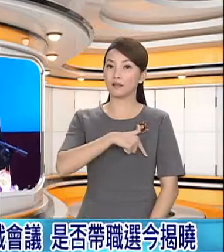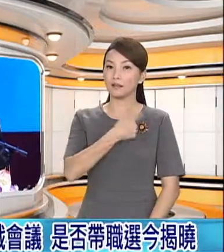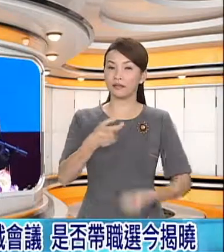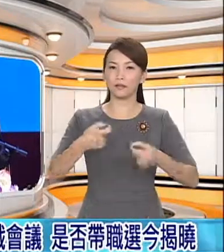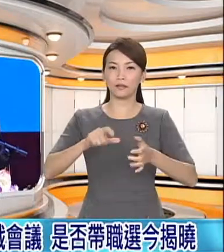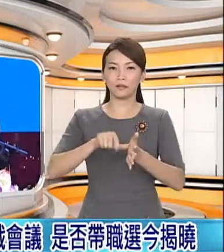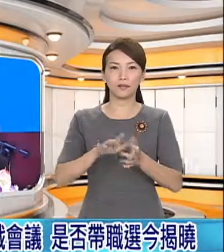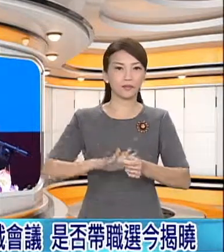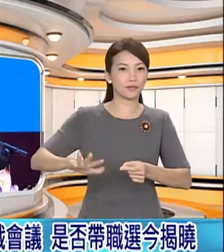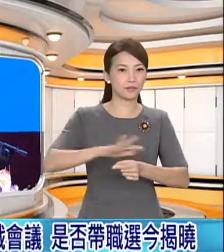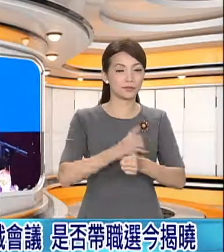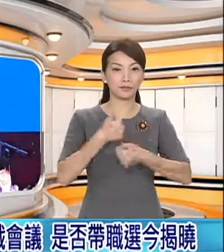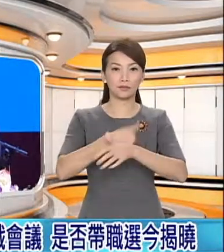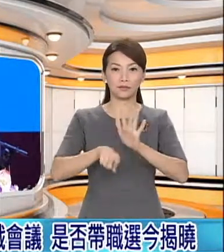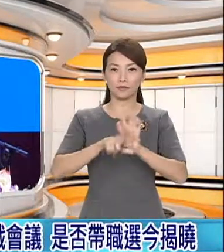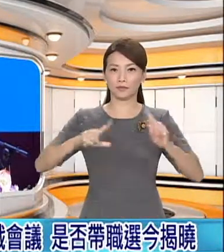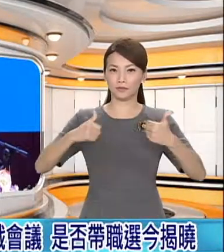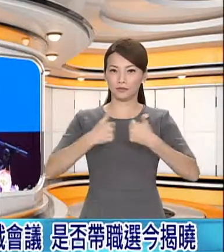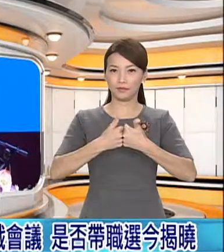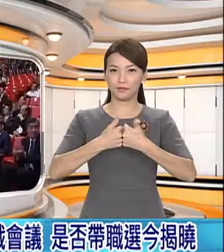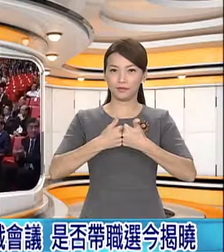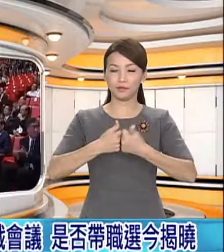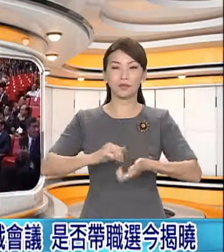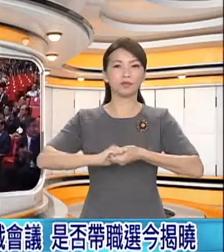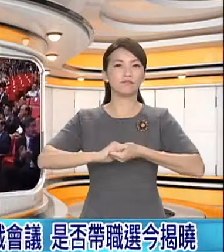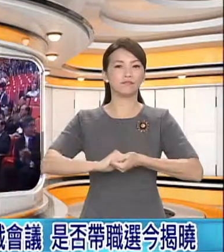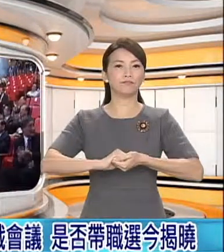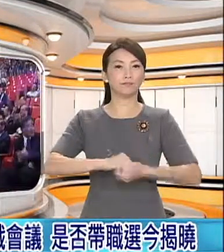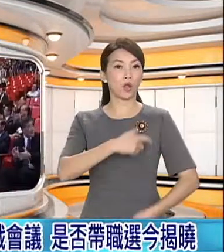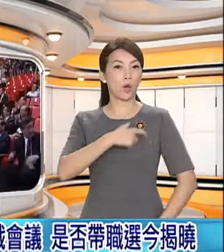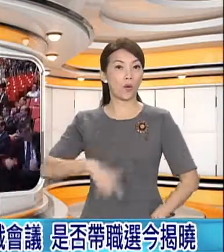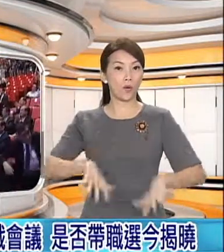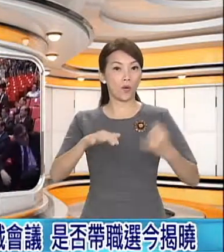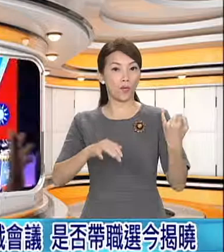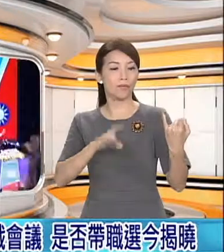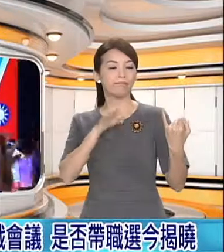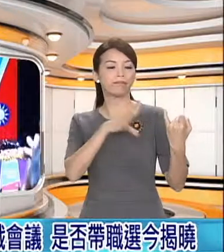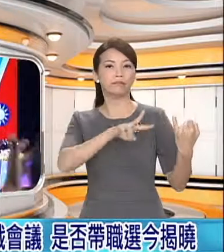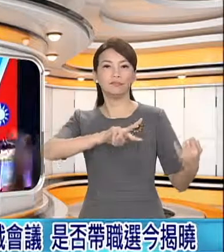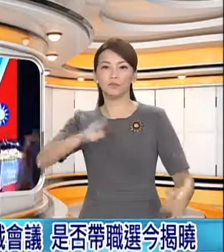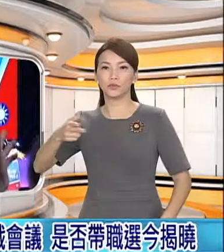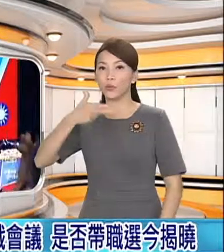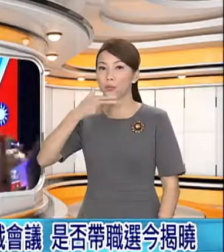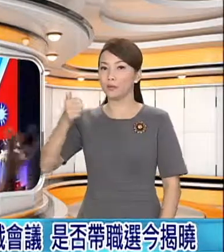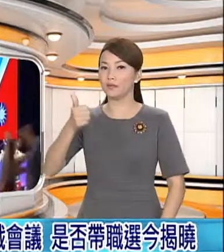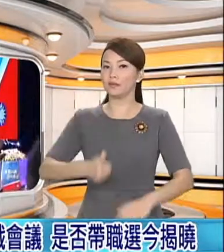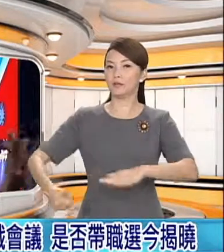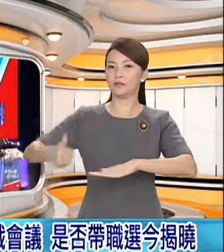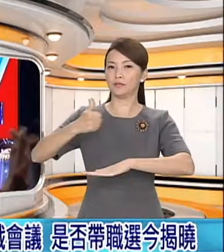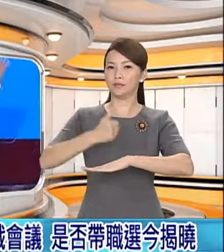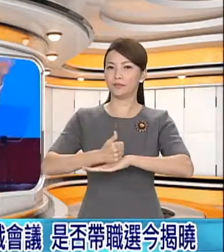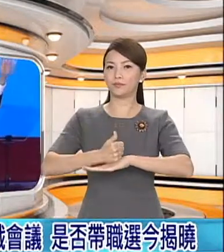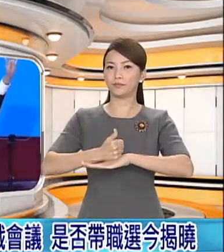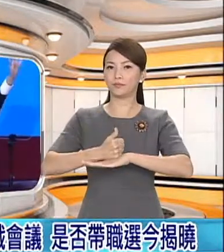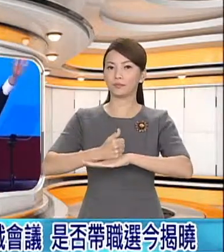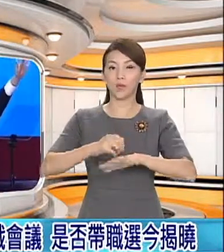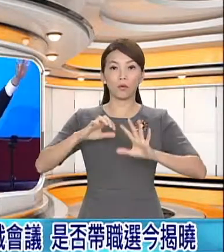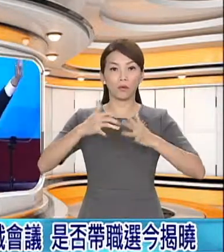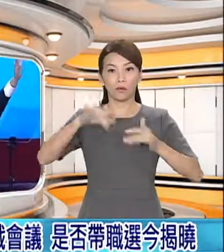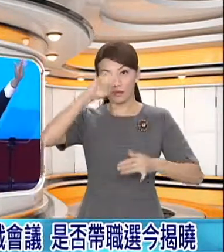上周六的国民党临时全国代表大会确定总统参选人住下朱上，国民